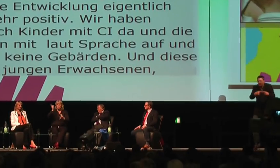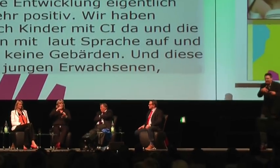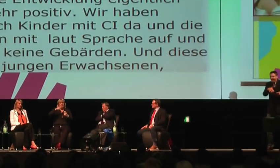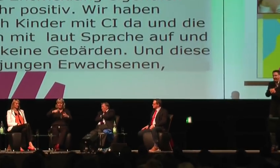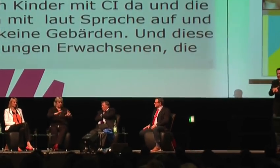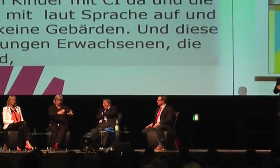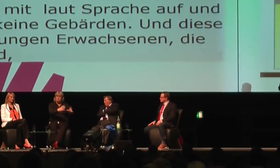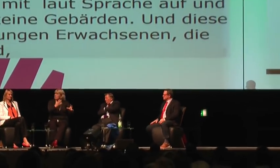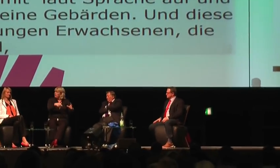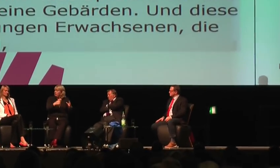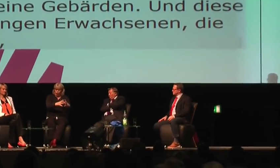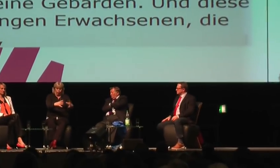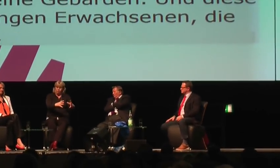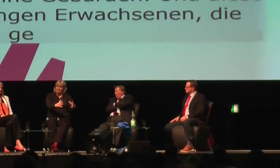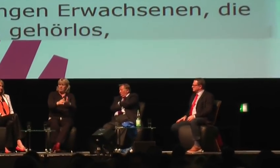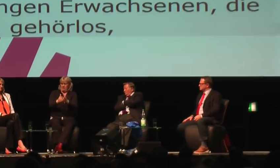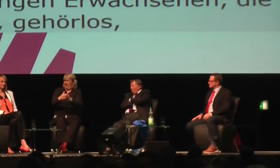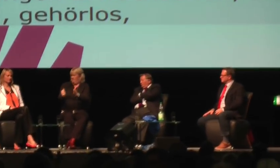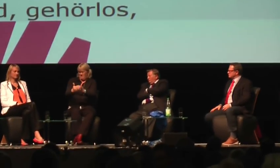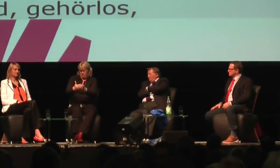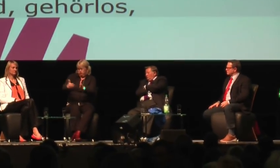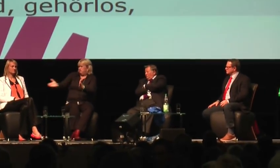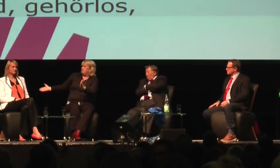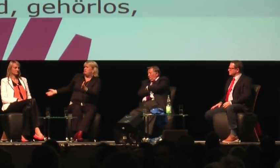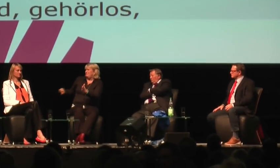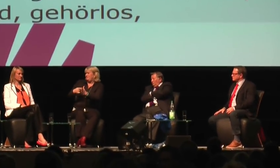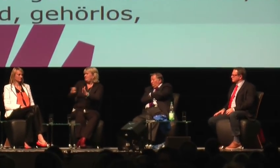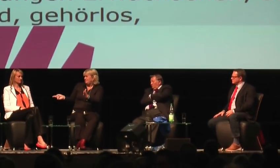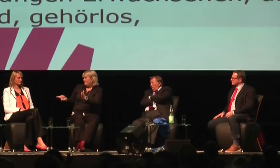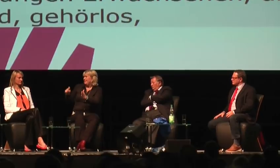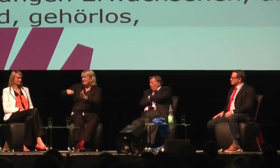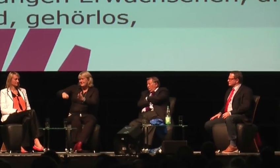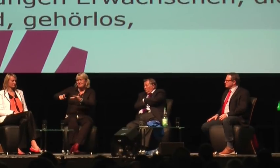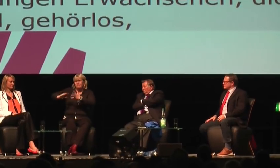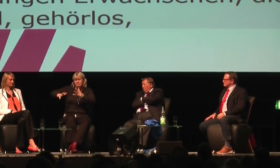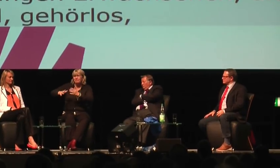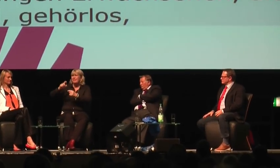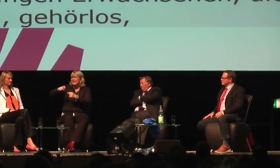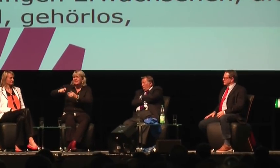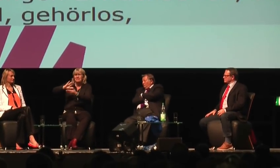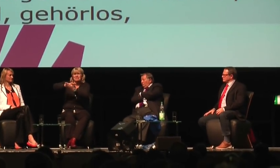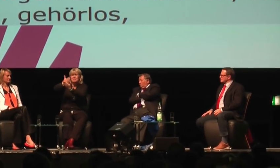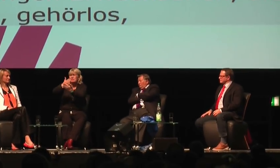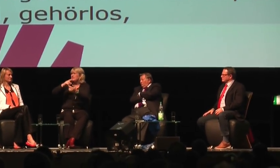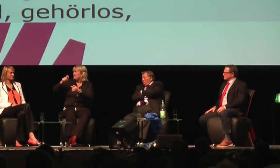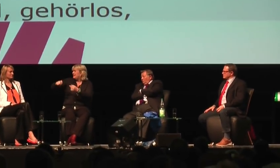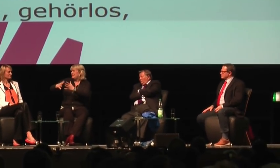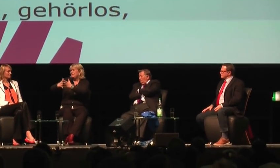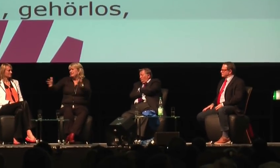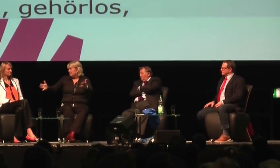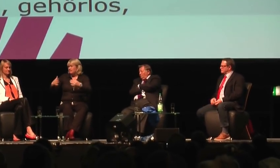Gruppe wird immer größer. Das ist eine Entwicklung. Und diese Leute brauchen dann auch später